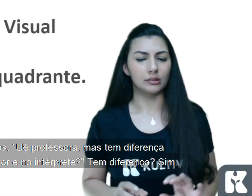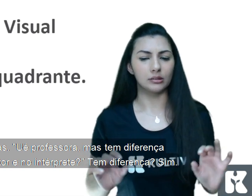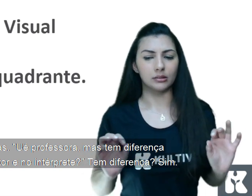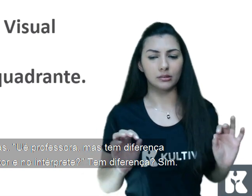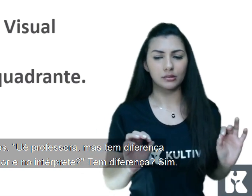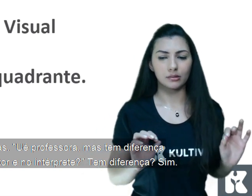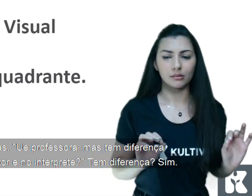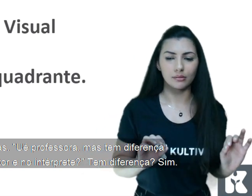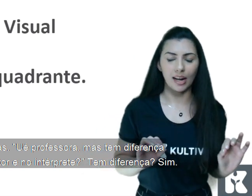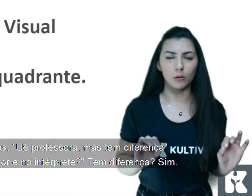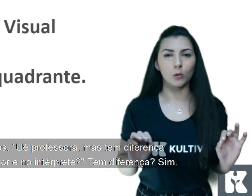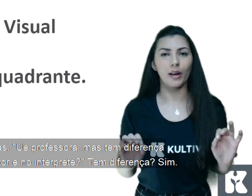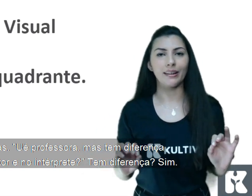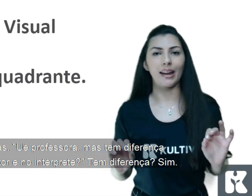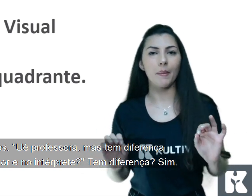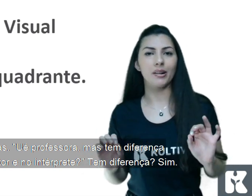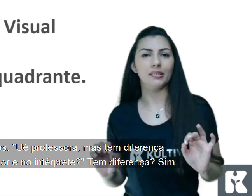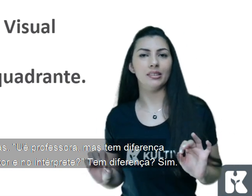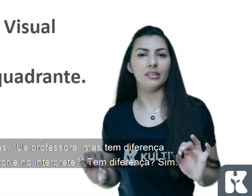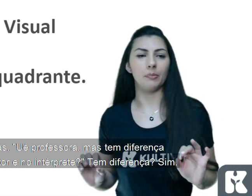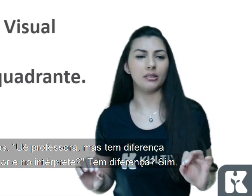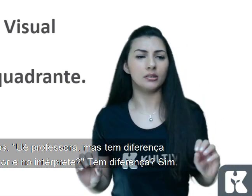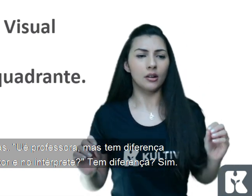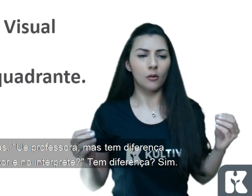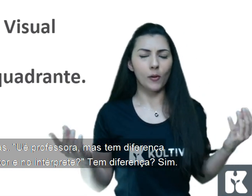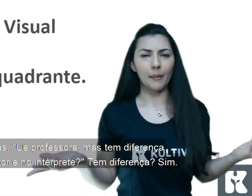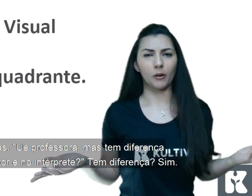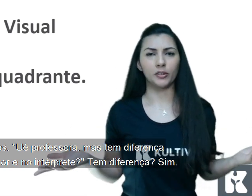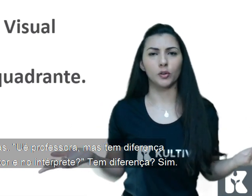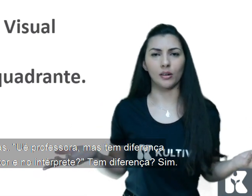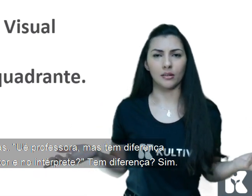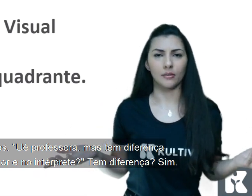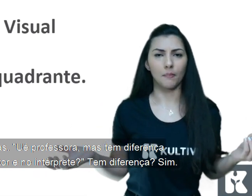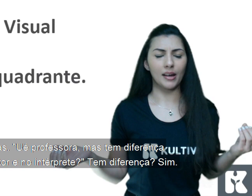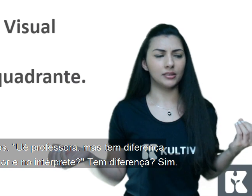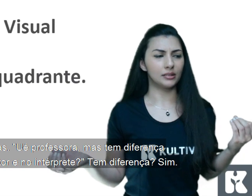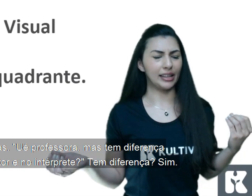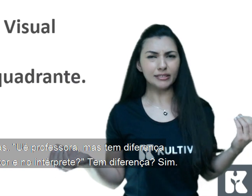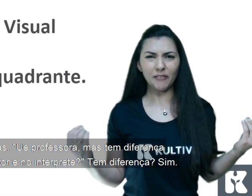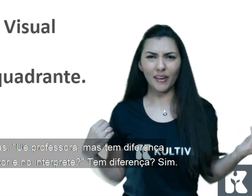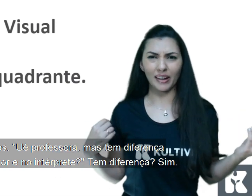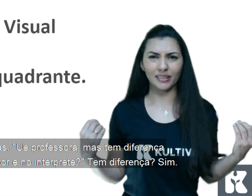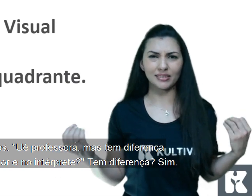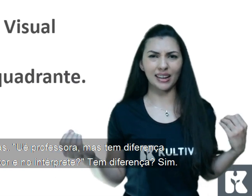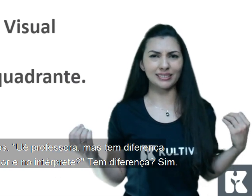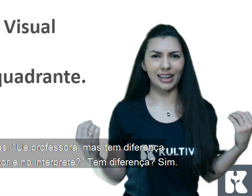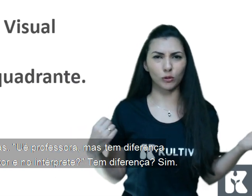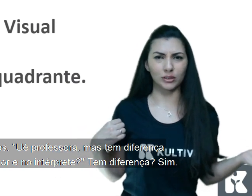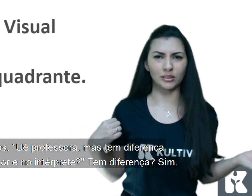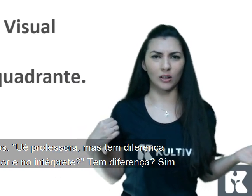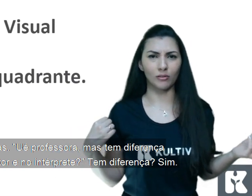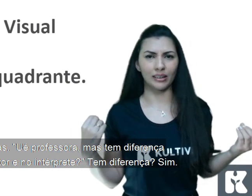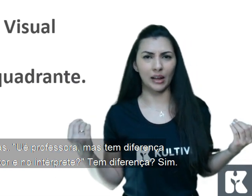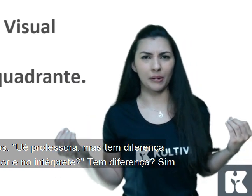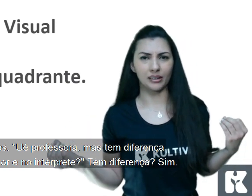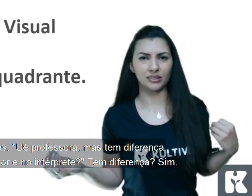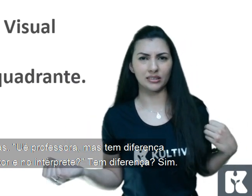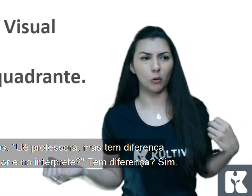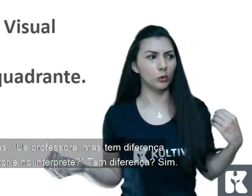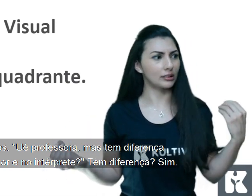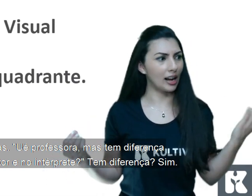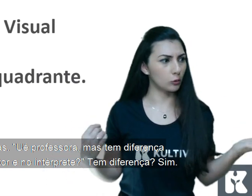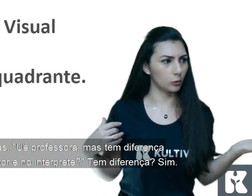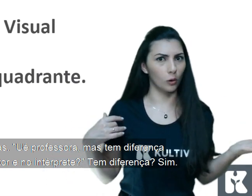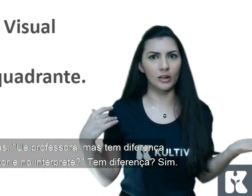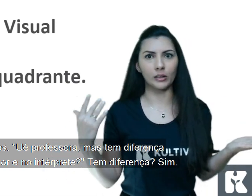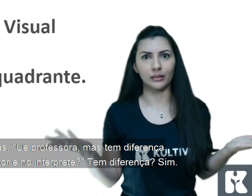TIOS, tradutor e intérprete de Libras. Ué, professora, mas tem diferença na tradução, na interpretação,